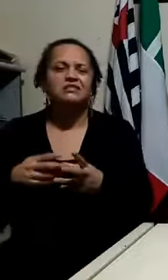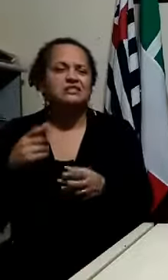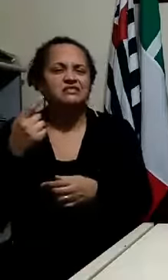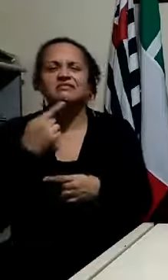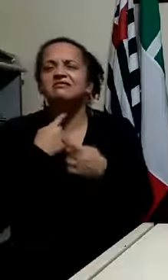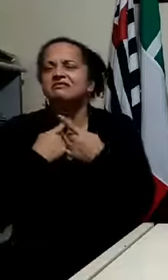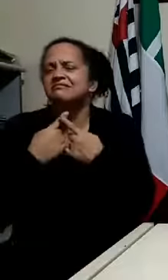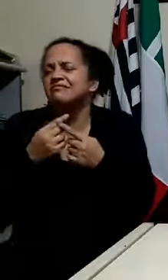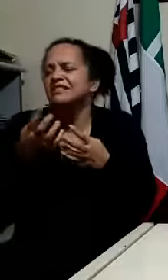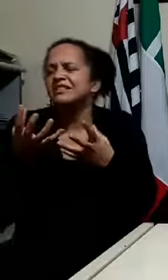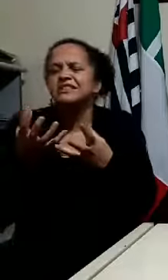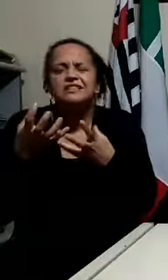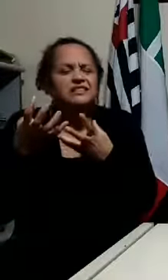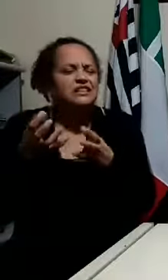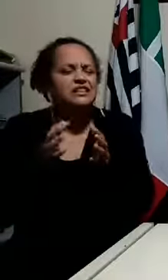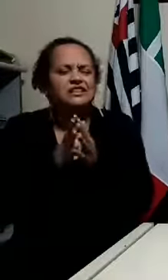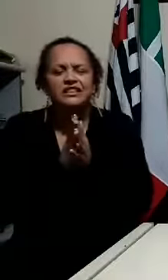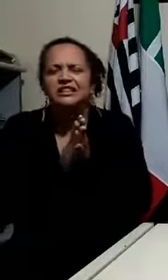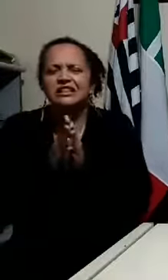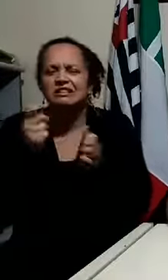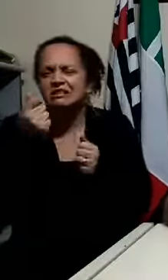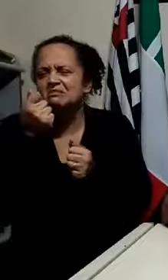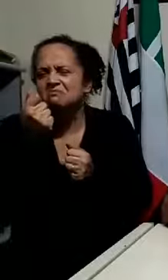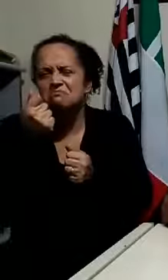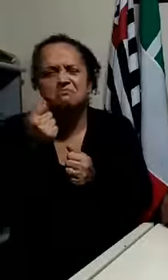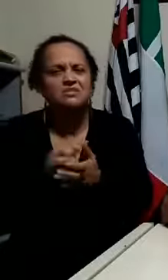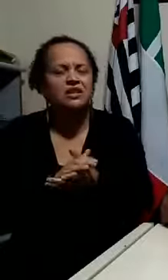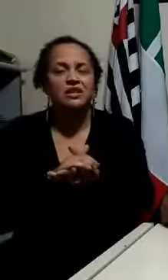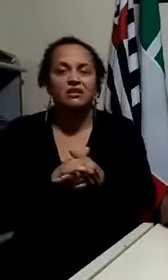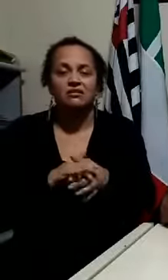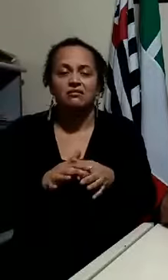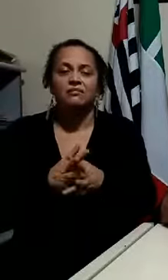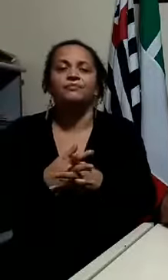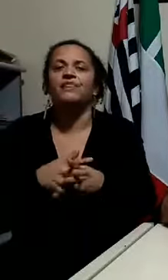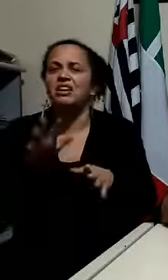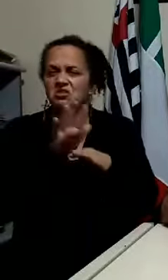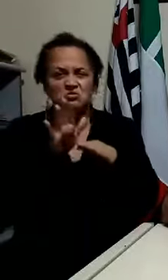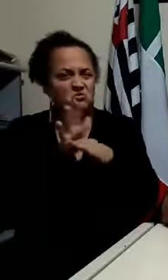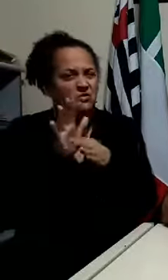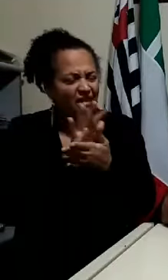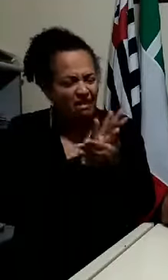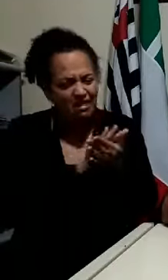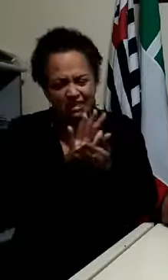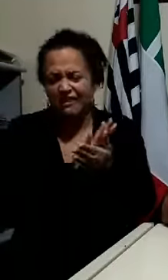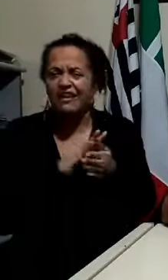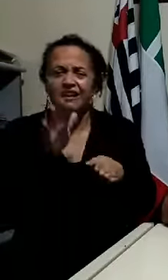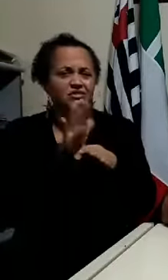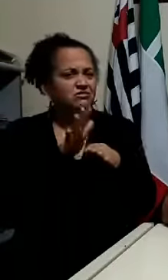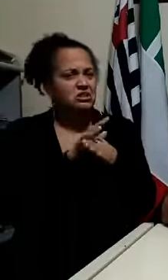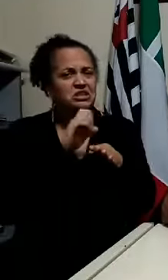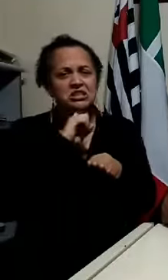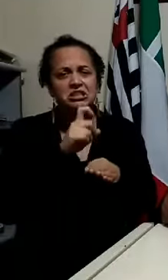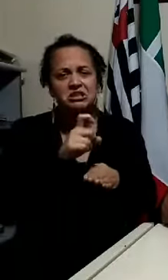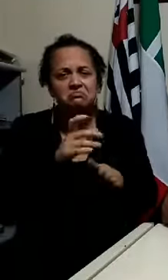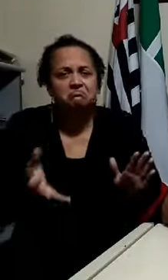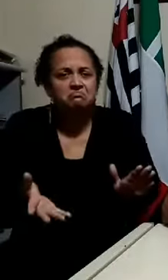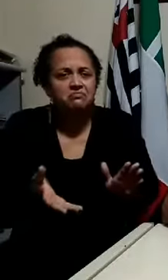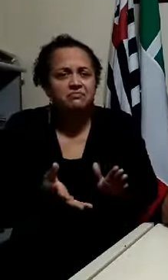pelas ganância, avareza, né? Os cuidados desta vida, né? Olha que